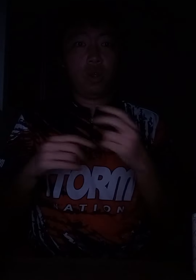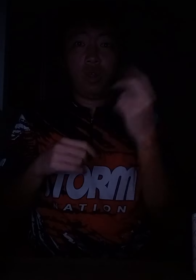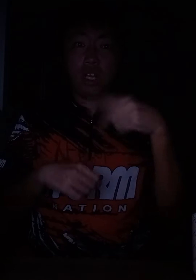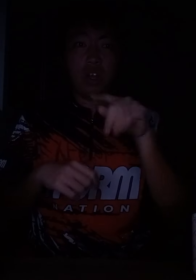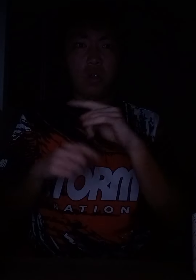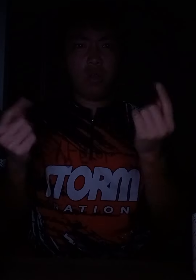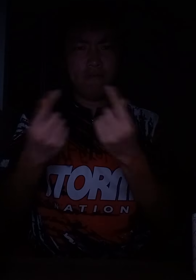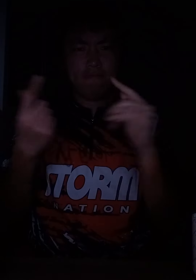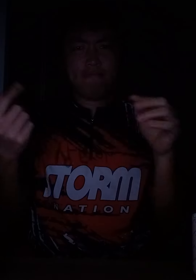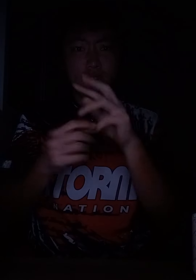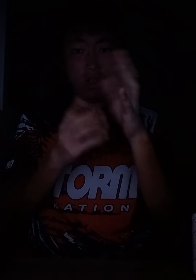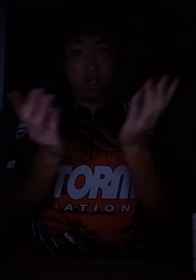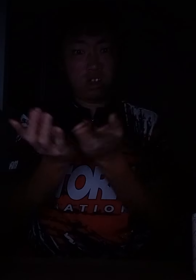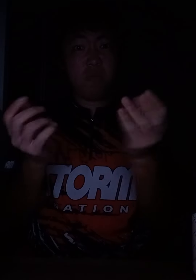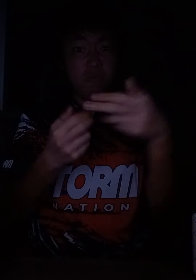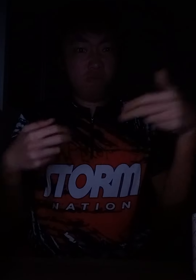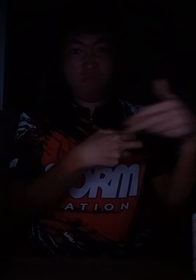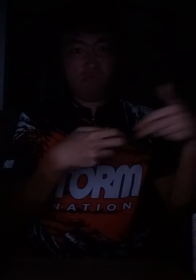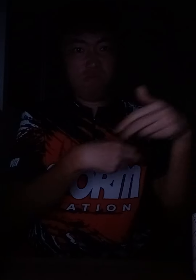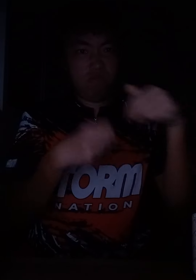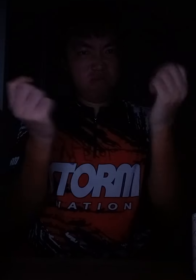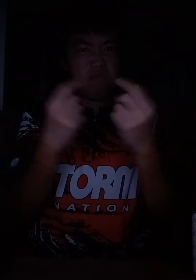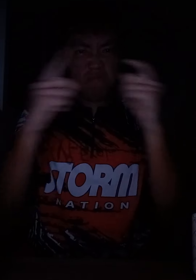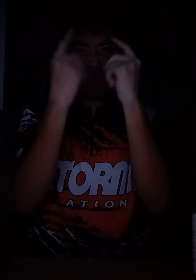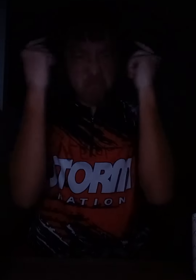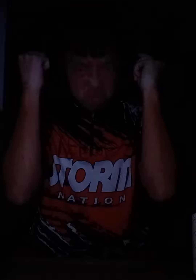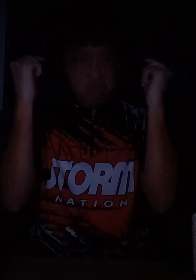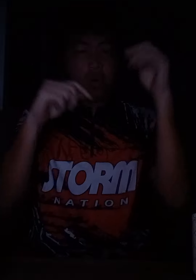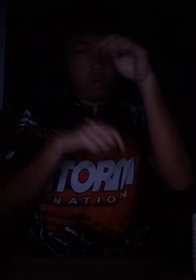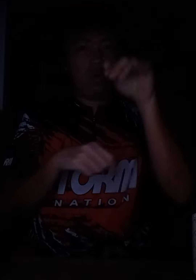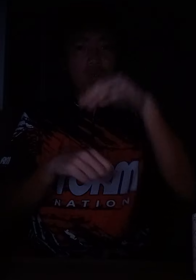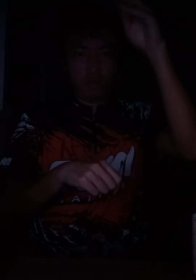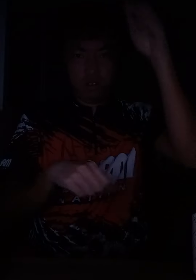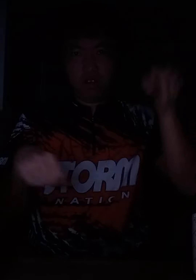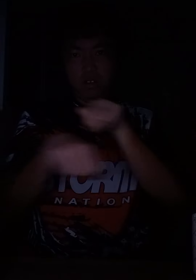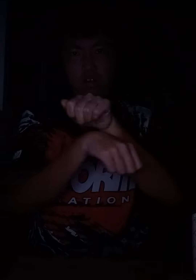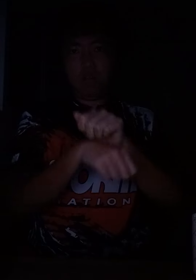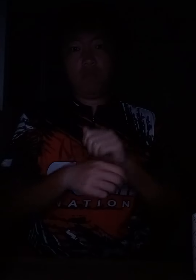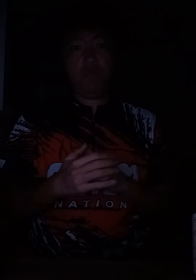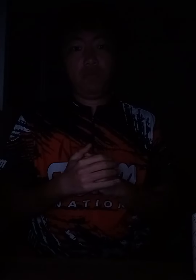인천에서도 승객과 버스기사가 마스크 착용을 놓고 실랑이를 벌였습니다.